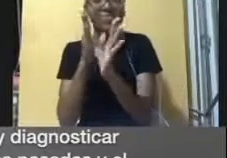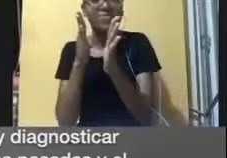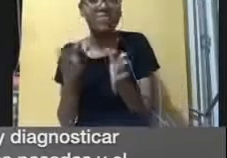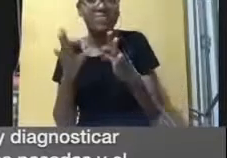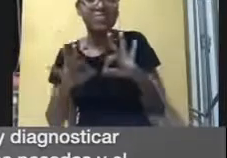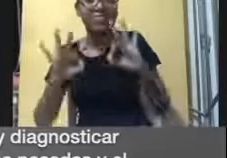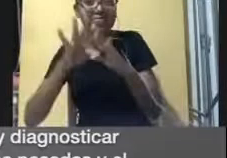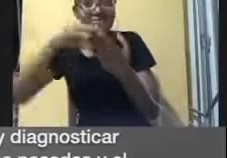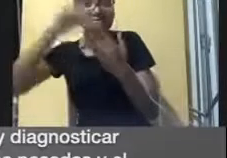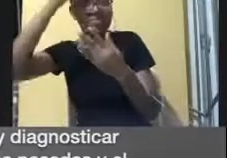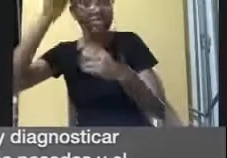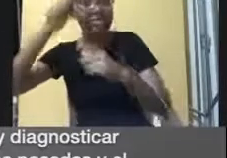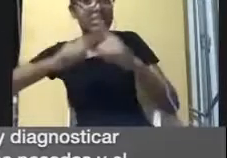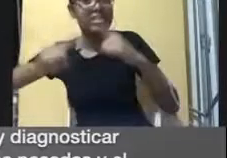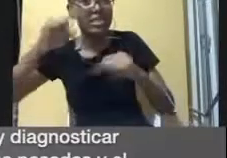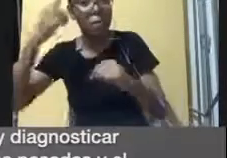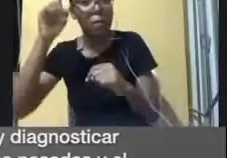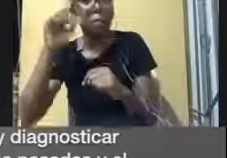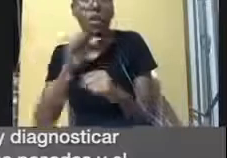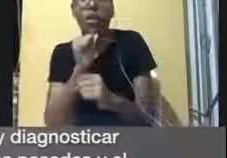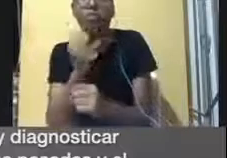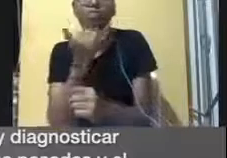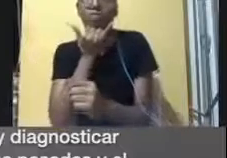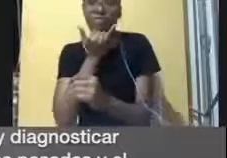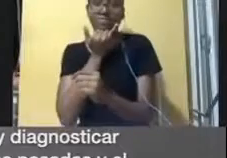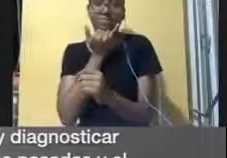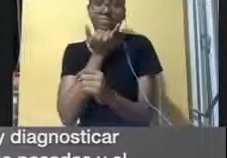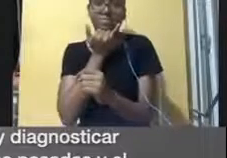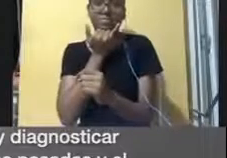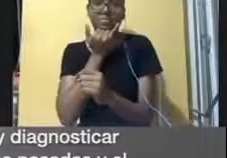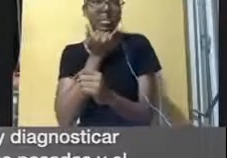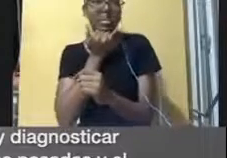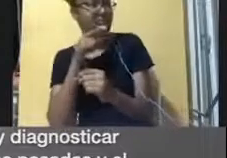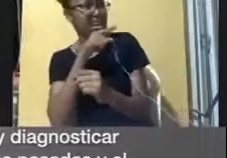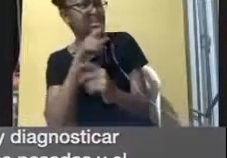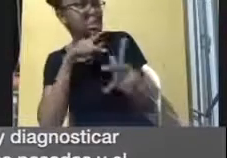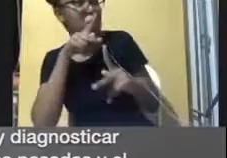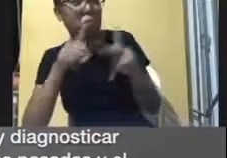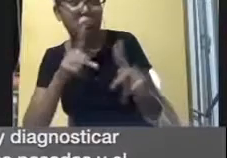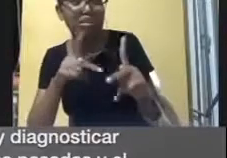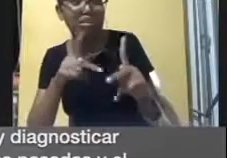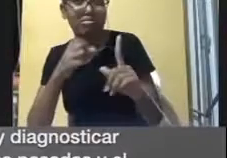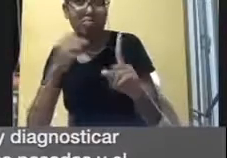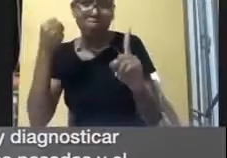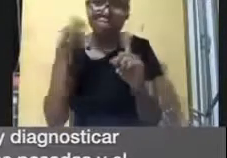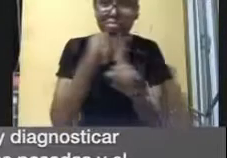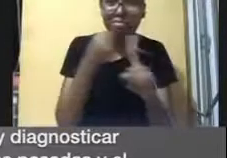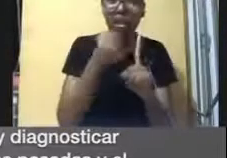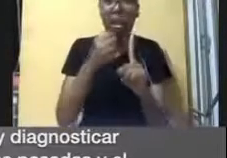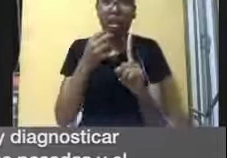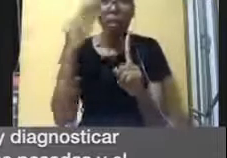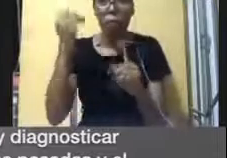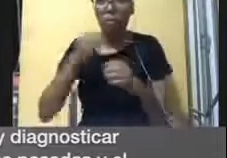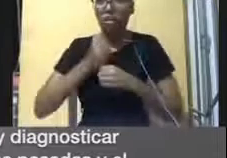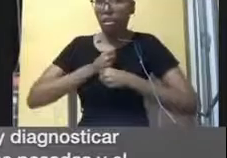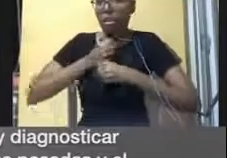no hacer errores pensando esa persona es agresiva cuando no es así. Cuando solamente están expresándose de la